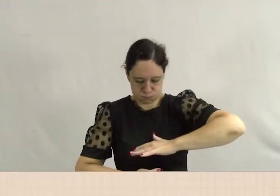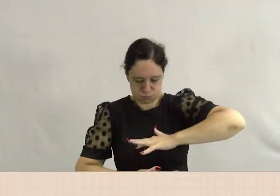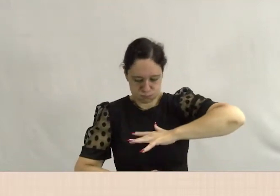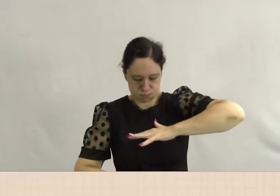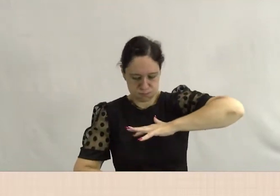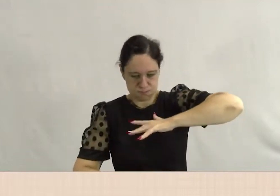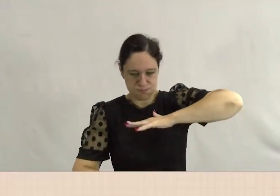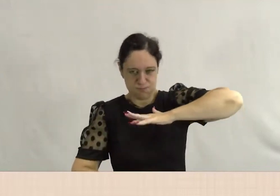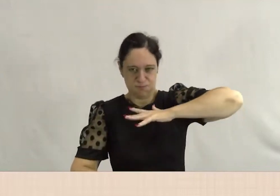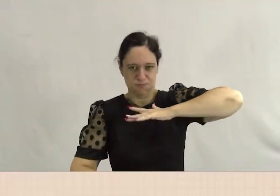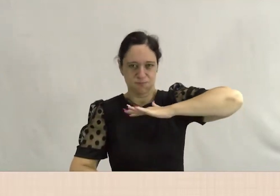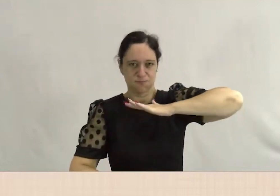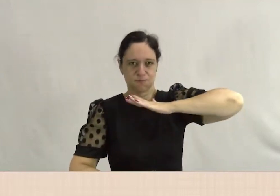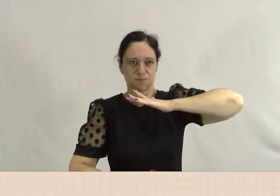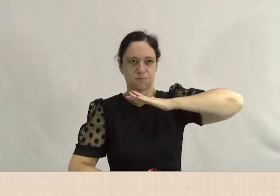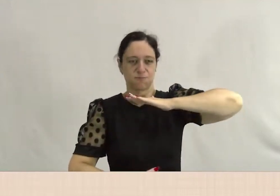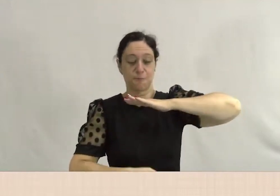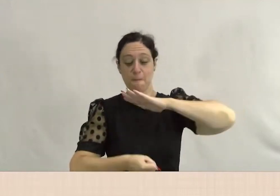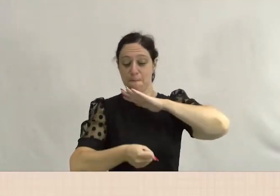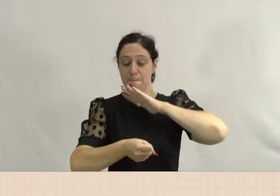toda a plenitude de Deus.